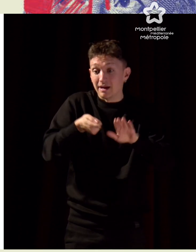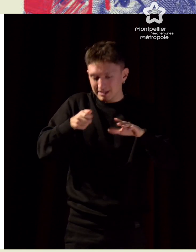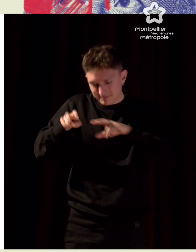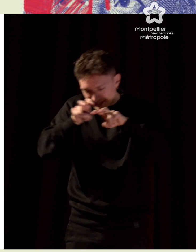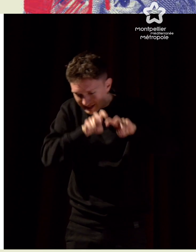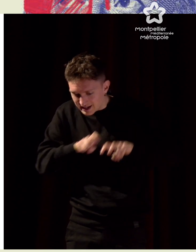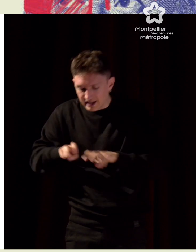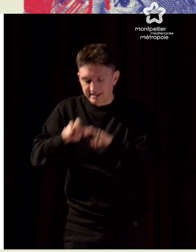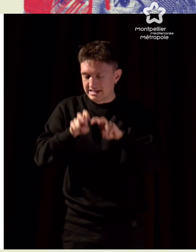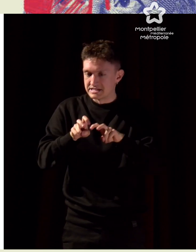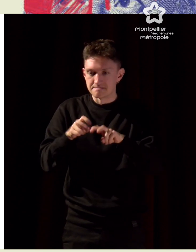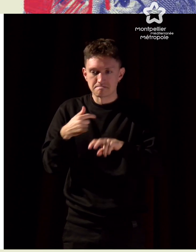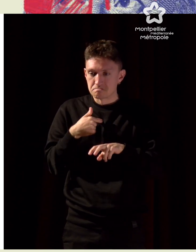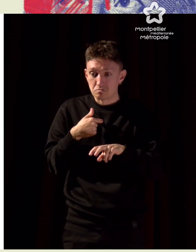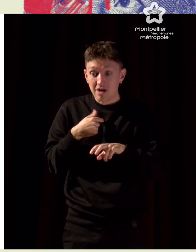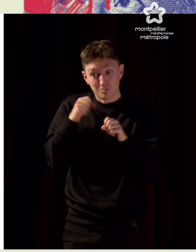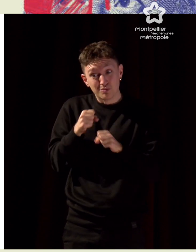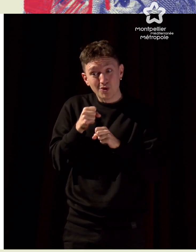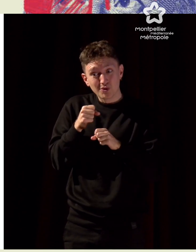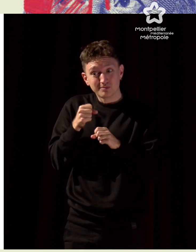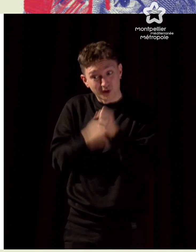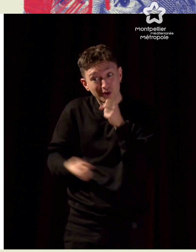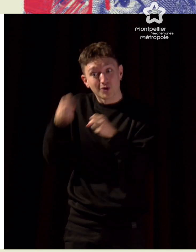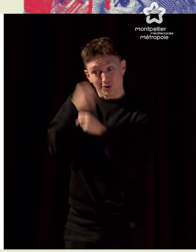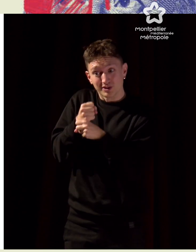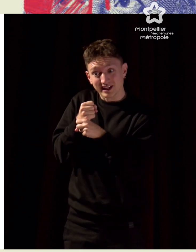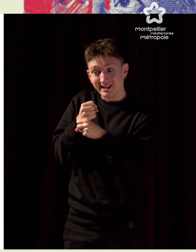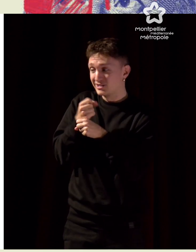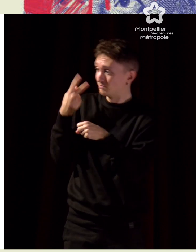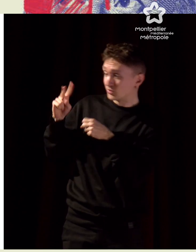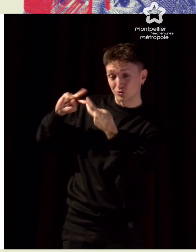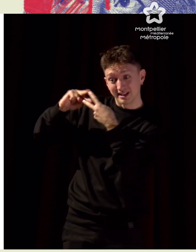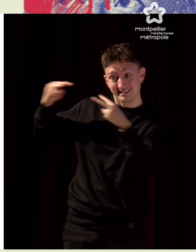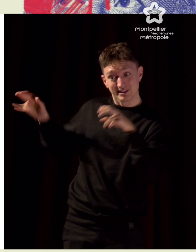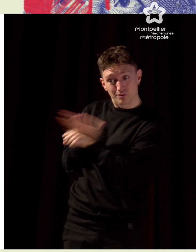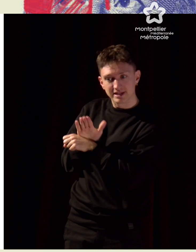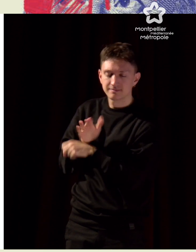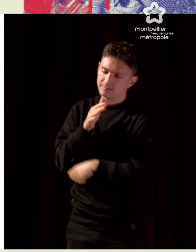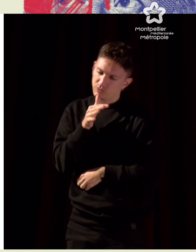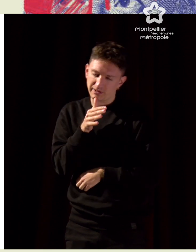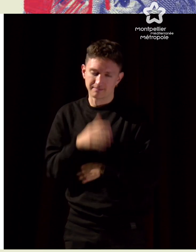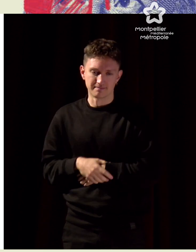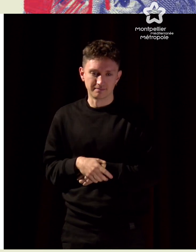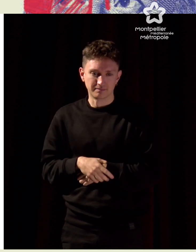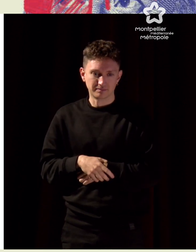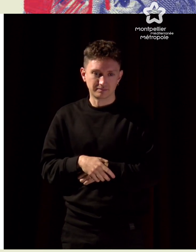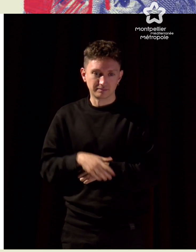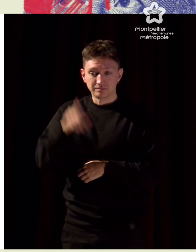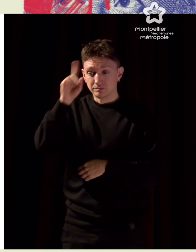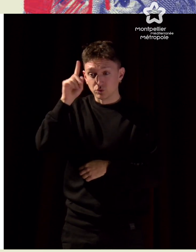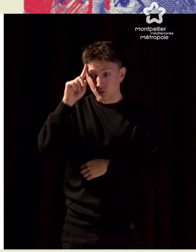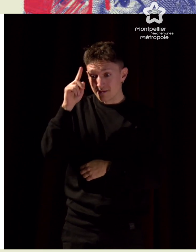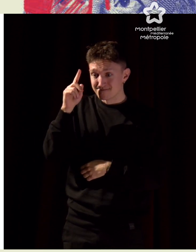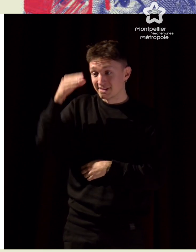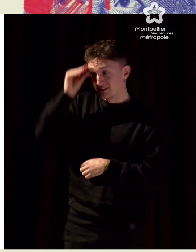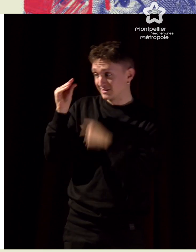pas à reconstituer tout le génome de Néandertal. Il y a toujours 60% de l'ADN de Néandertal